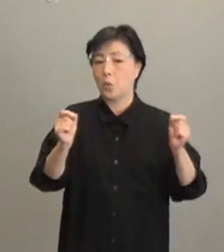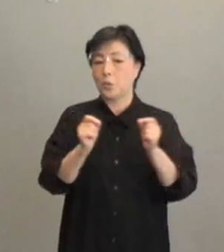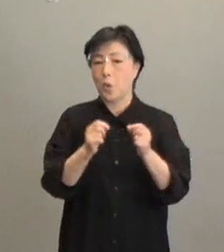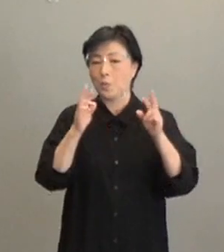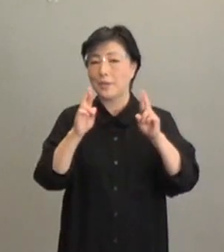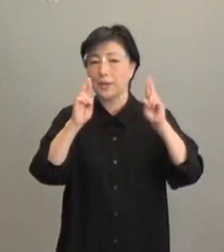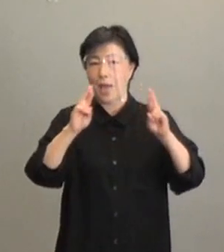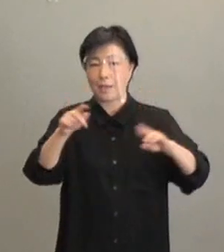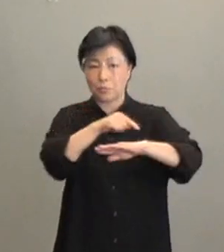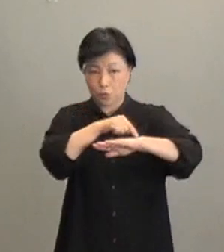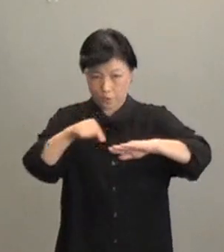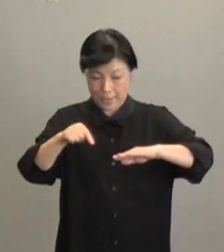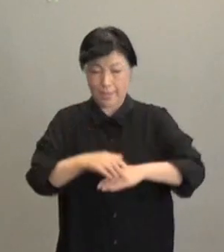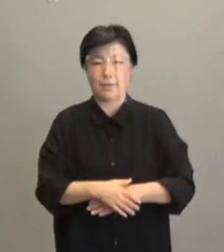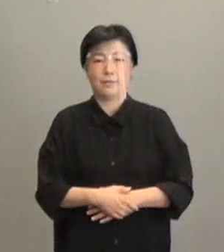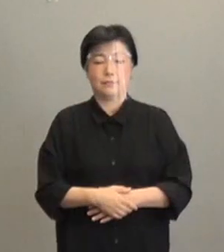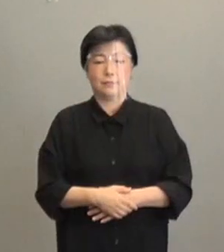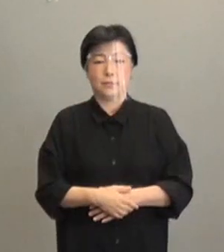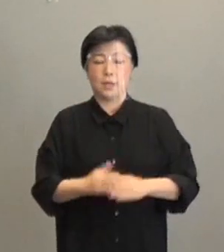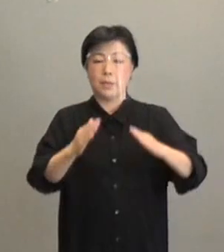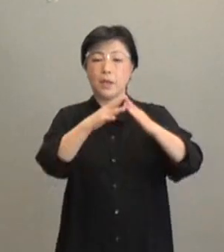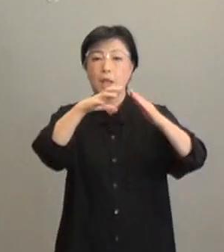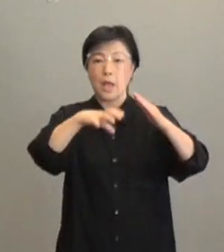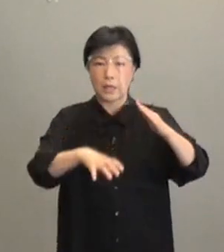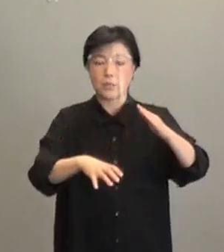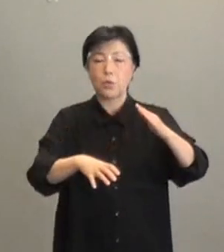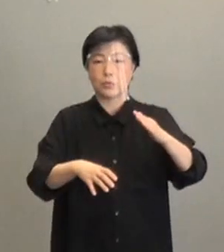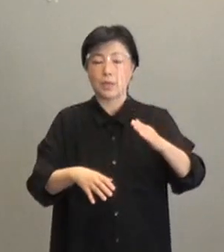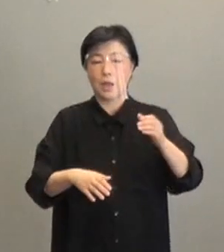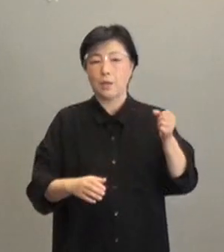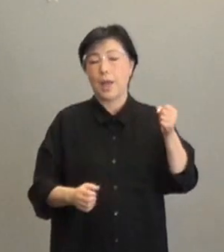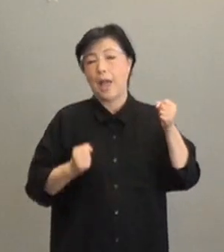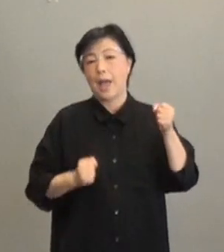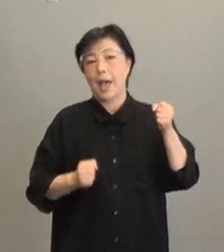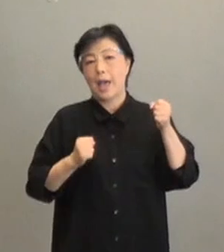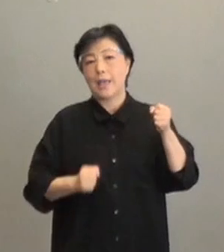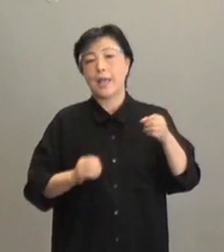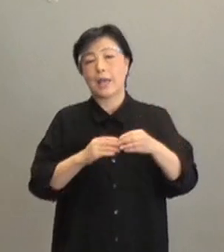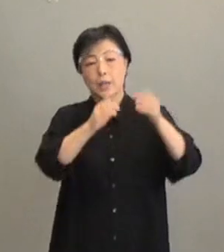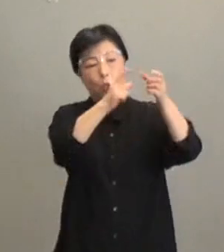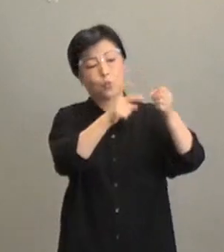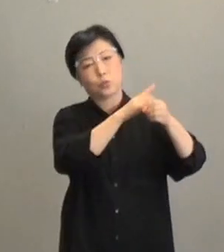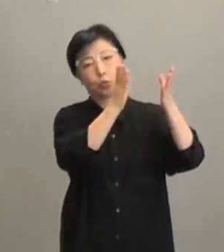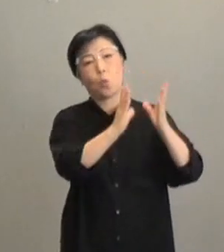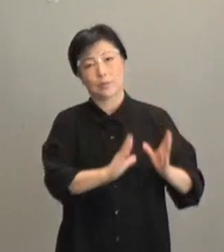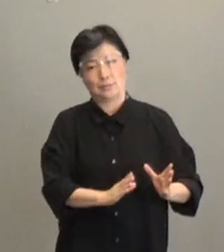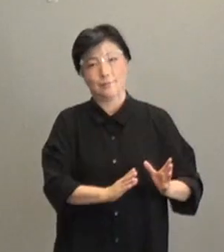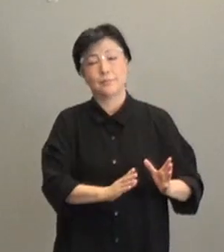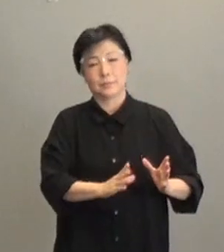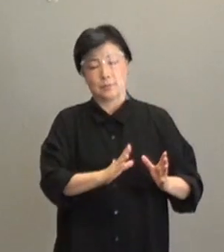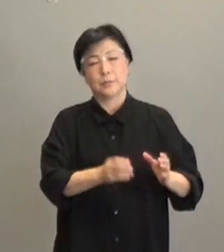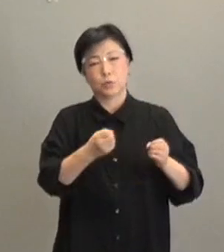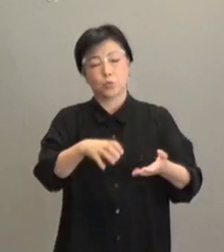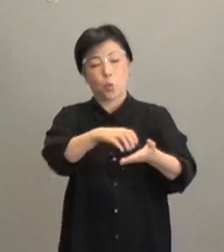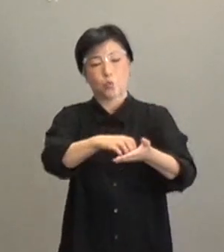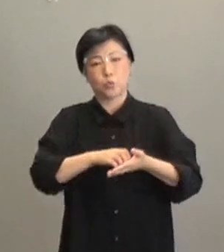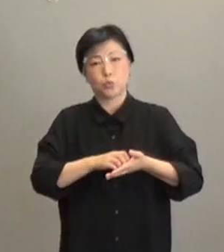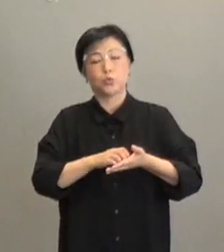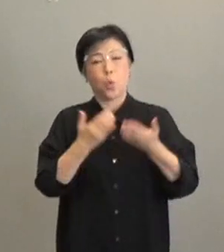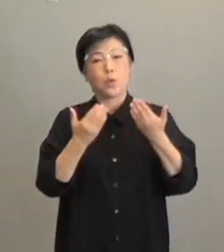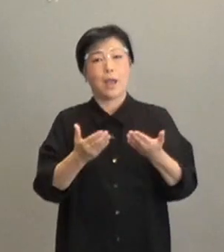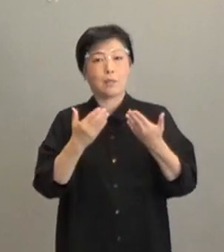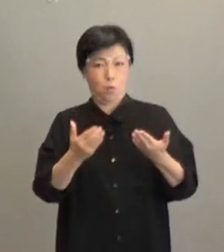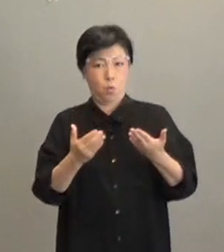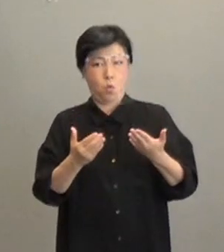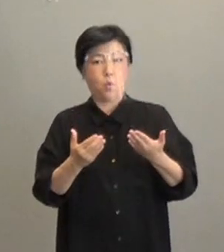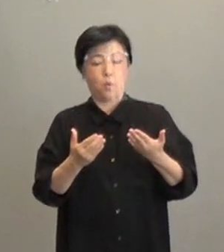定をしております。また会場内では聖火リレーのトーチやアイムポッシブルアワード受賞校の取り組み、都市